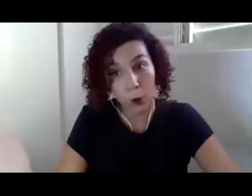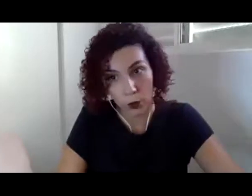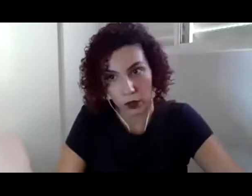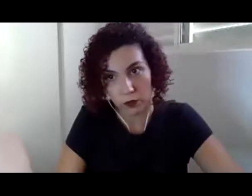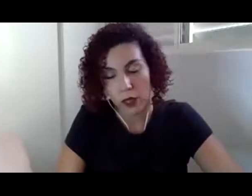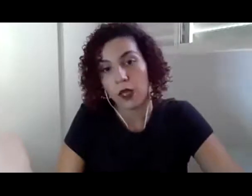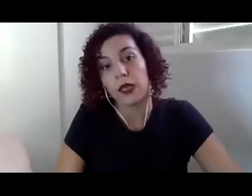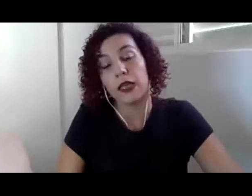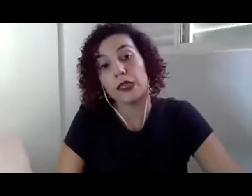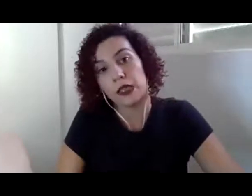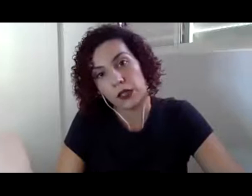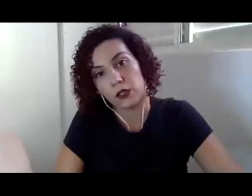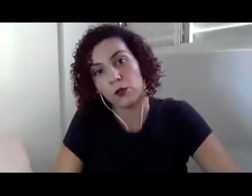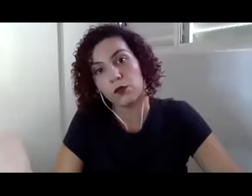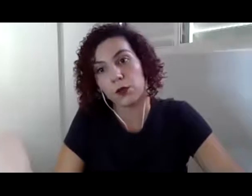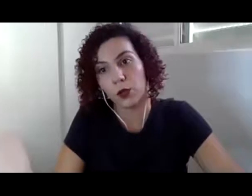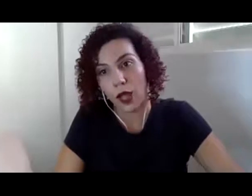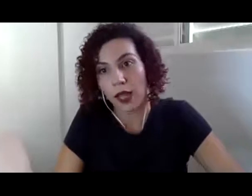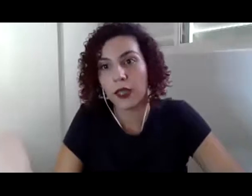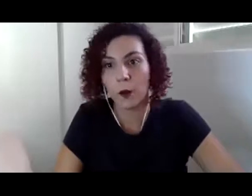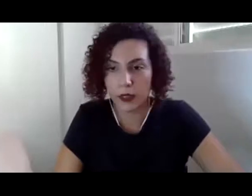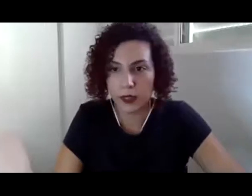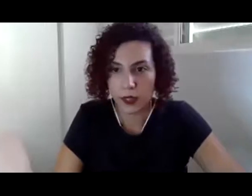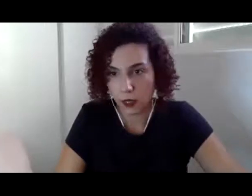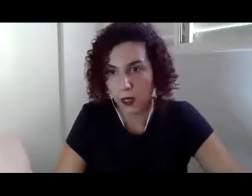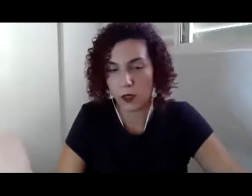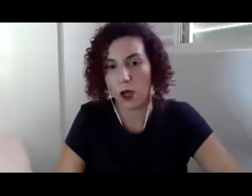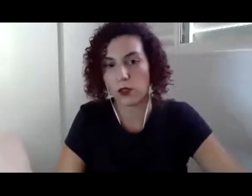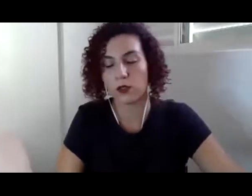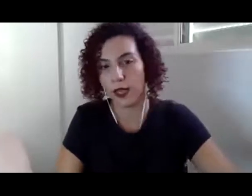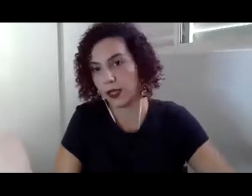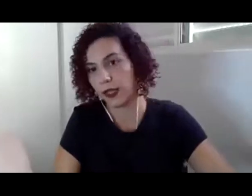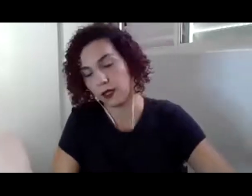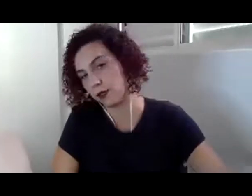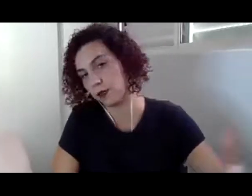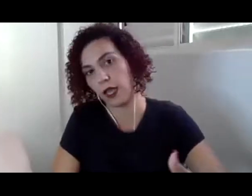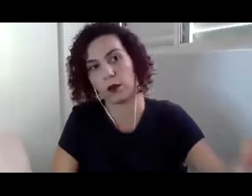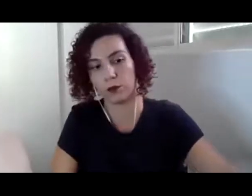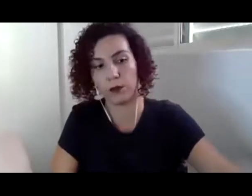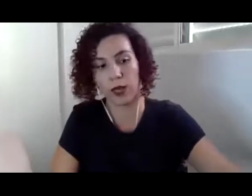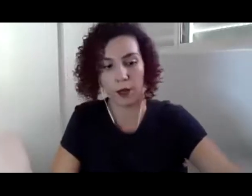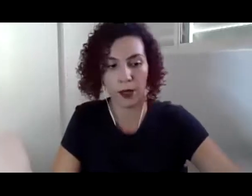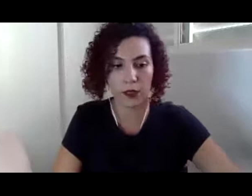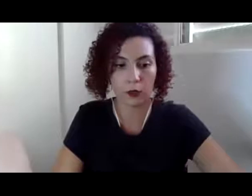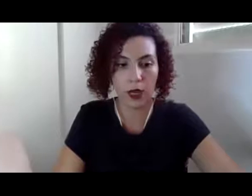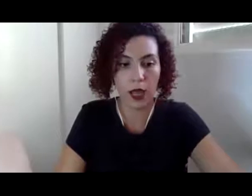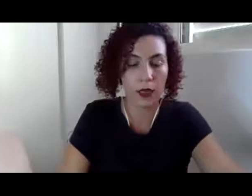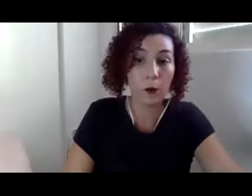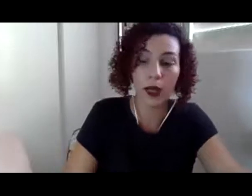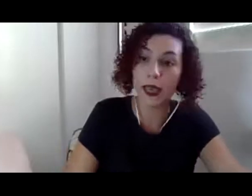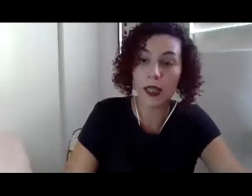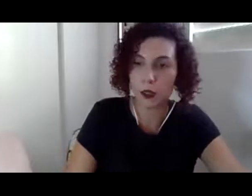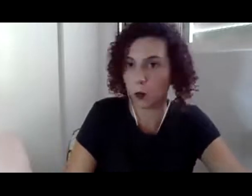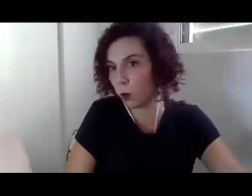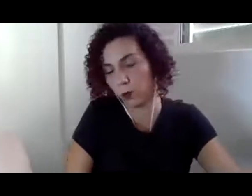Na PUC. E existe o vestibular, que é o Letras Libras, igual a gente faz letras, né, pensando na